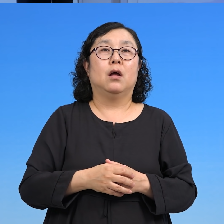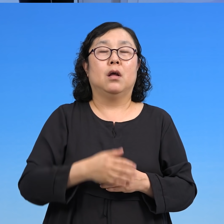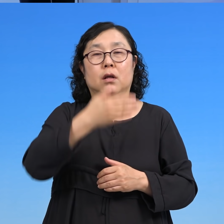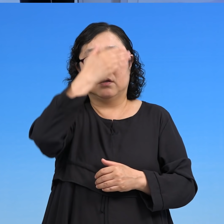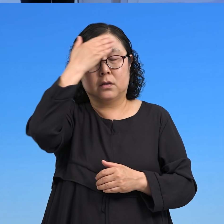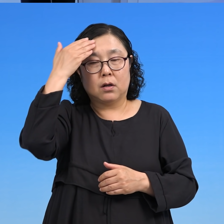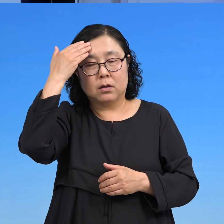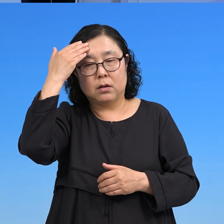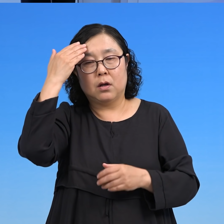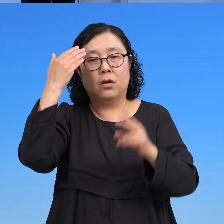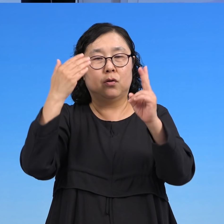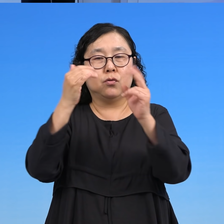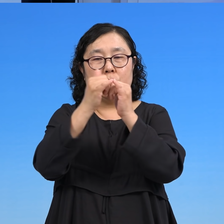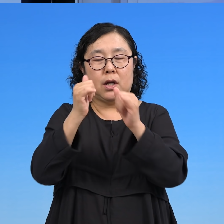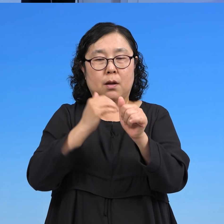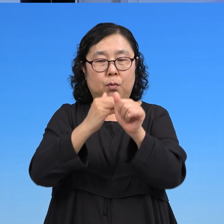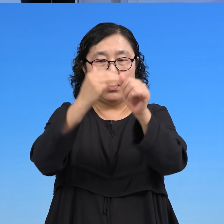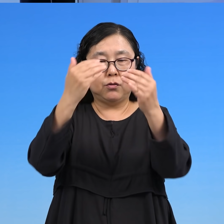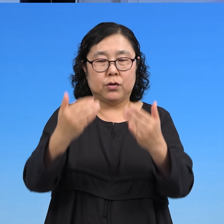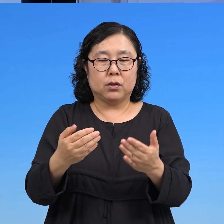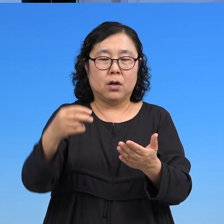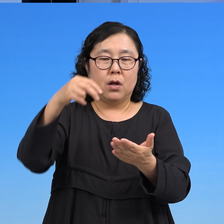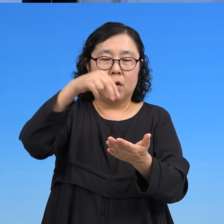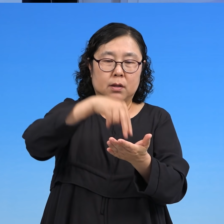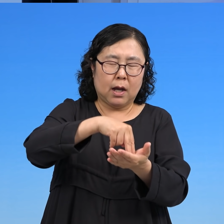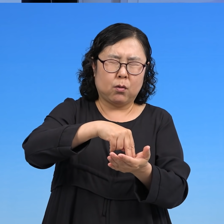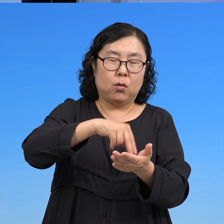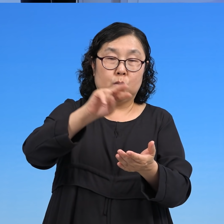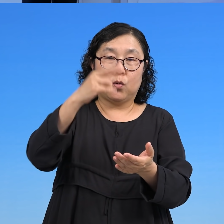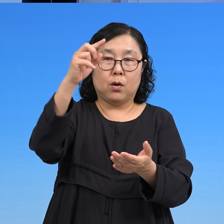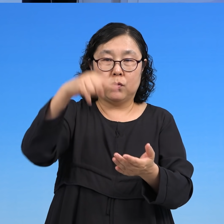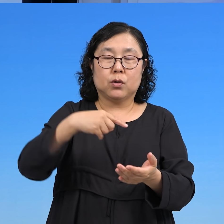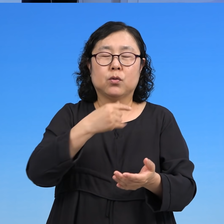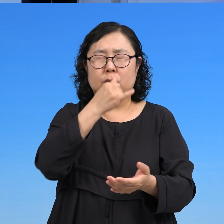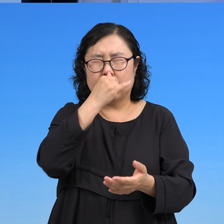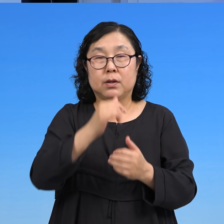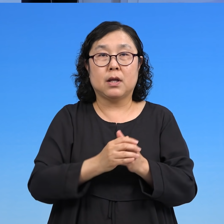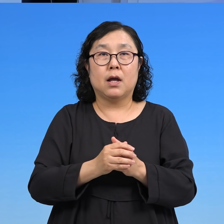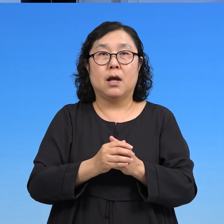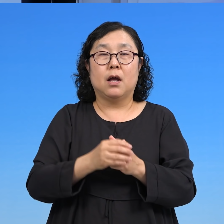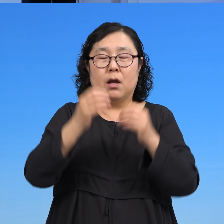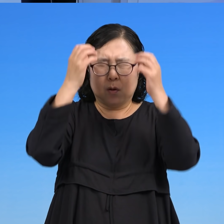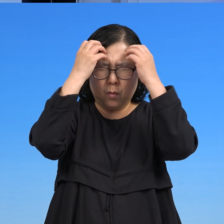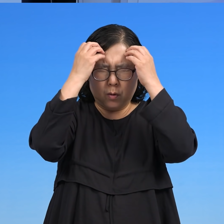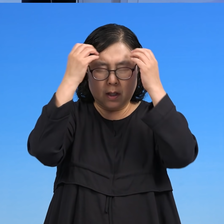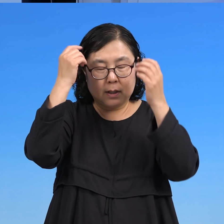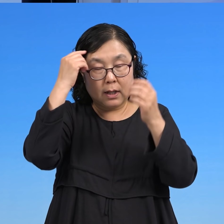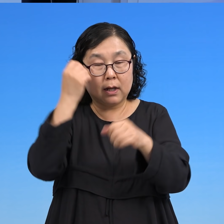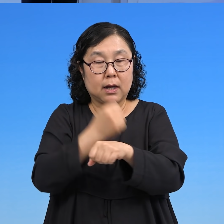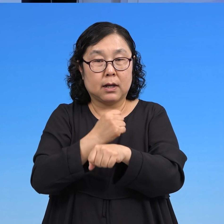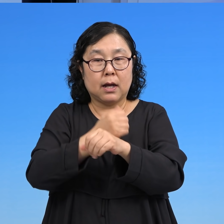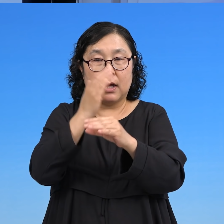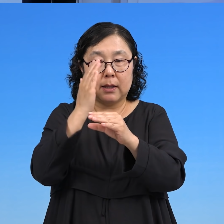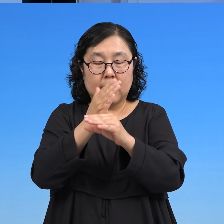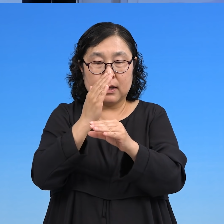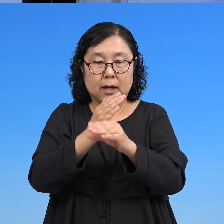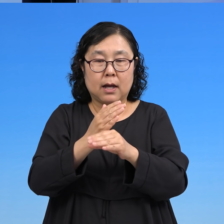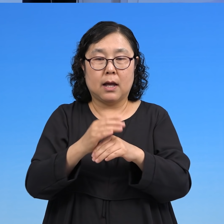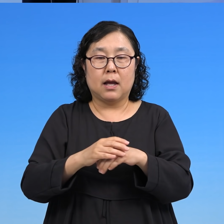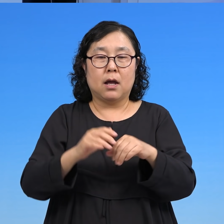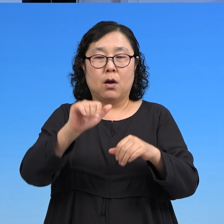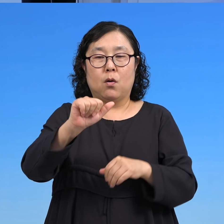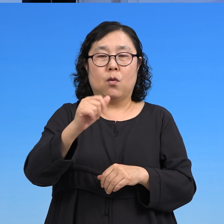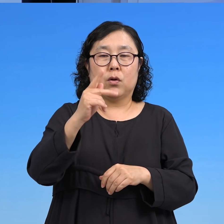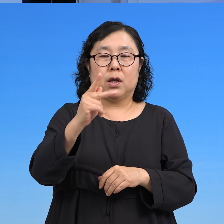어느 청년 2명을 보내주어서 타고 나온 적도 있었습니다. 잠시 고생을 생각하다가 숨이